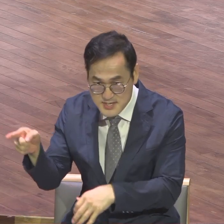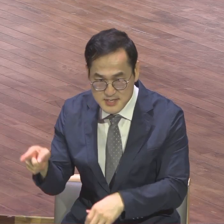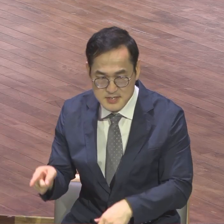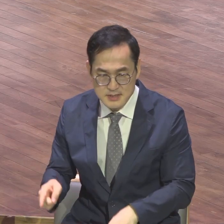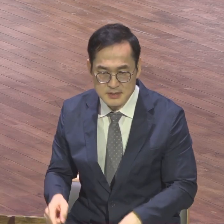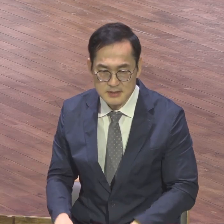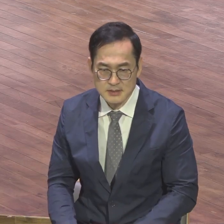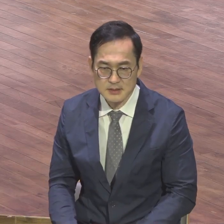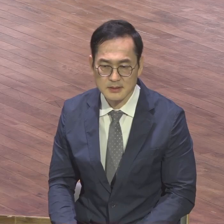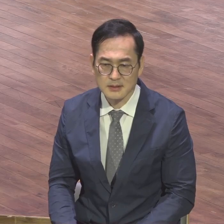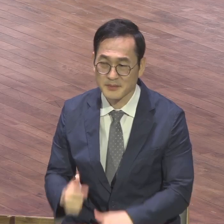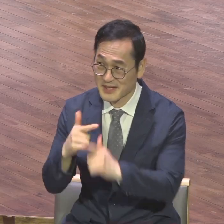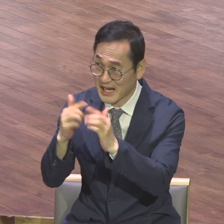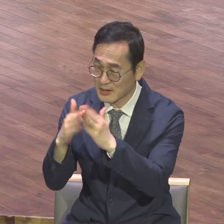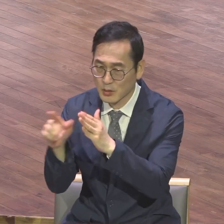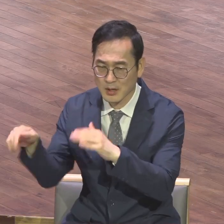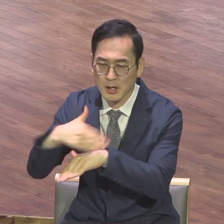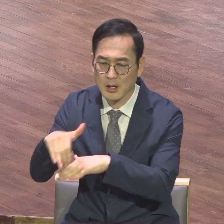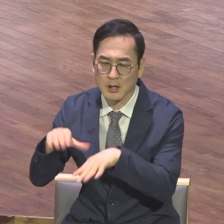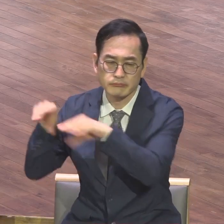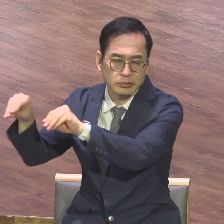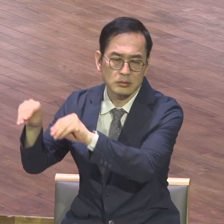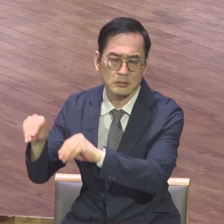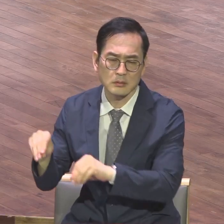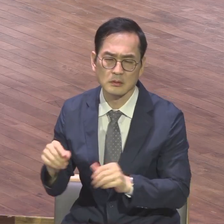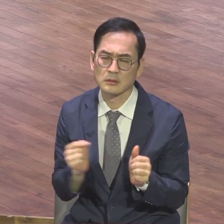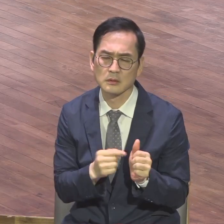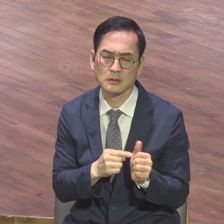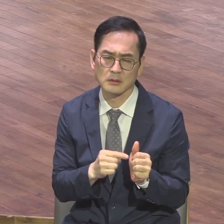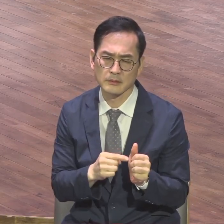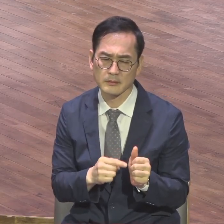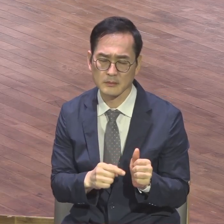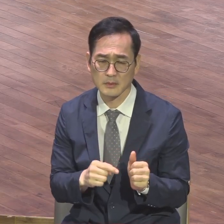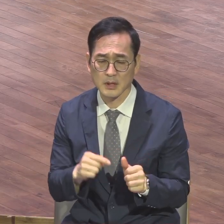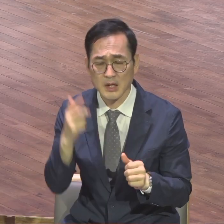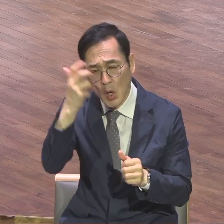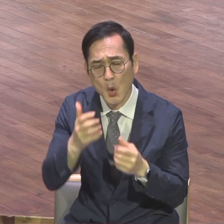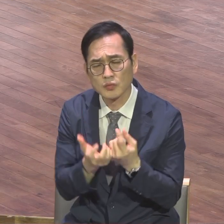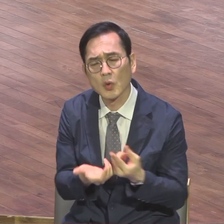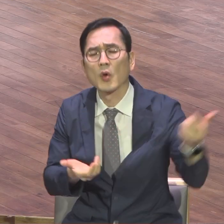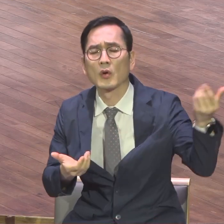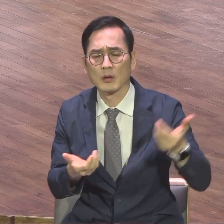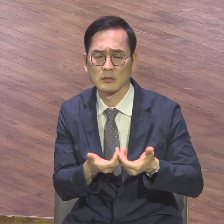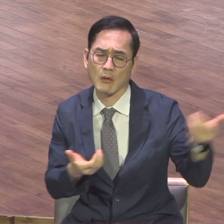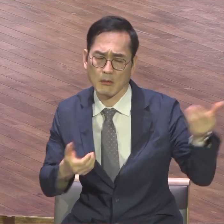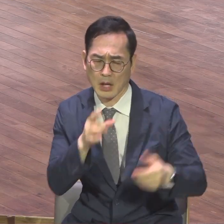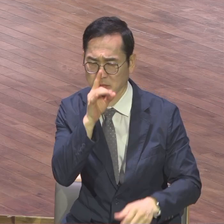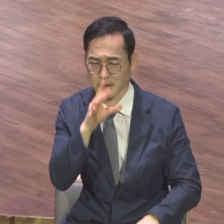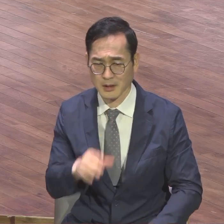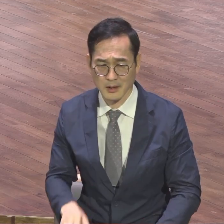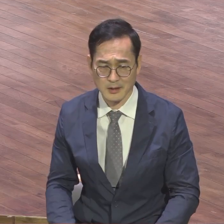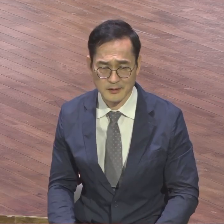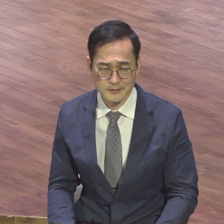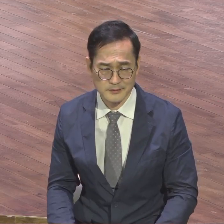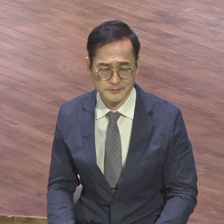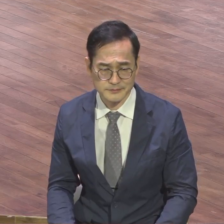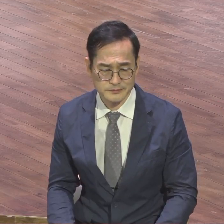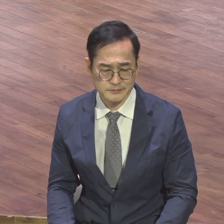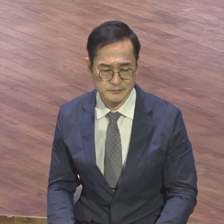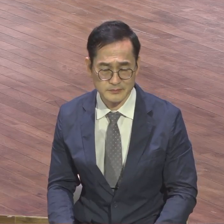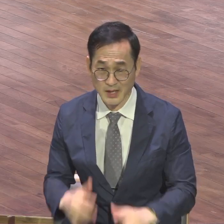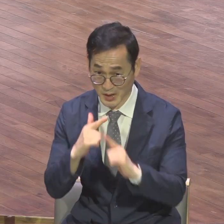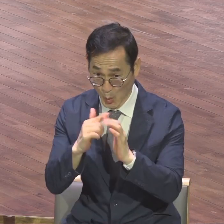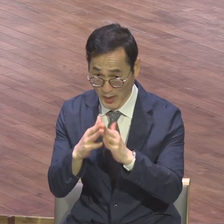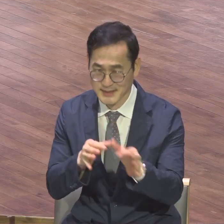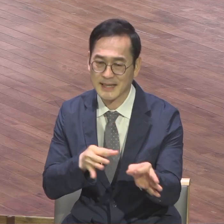자 오늘부터 싹 정리하시기 바랍니다. 교회 안에서 장사한다 돈 빌린다 돈 받는 제가 말씀드렸잖아요.